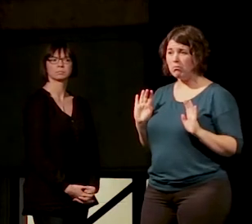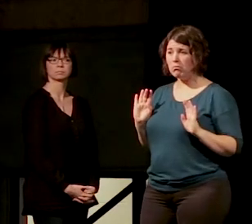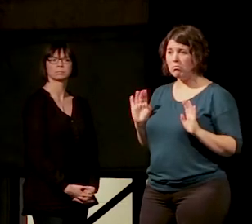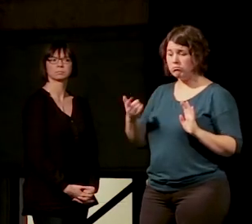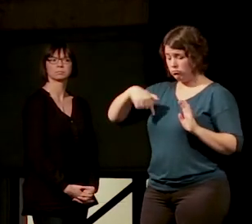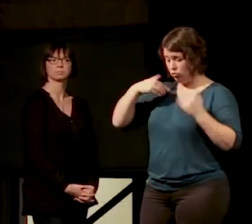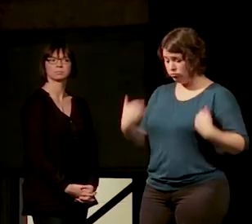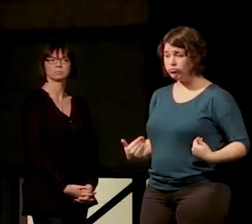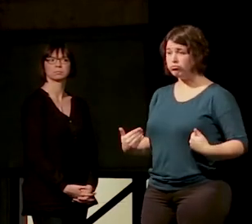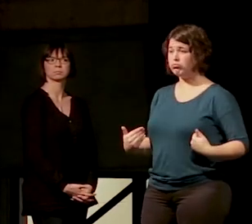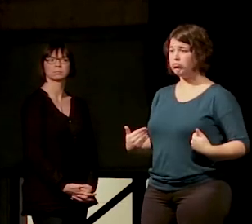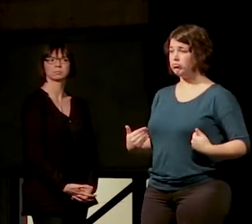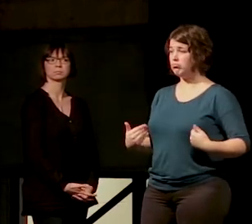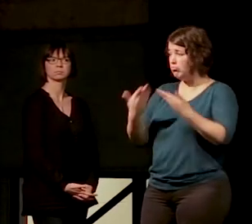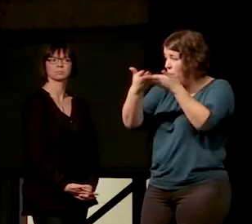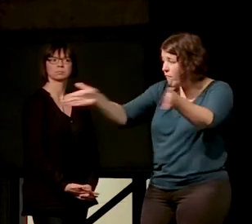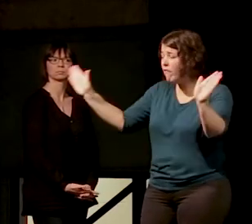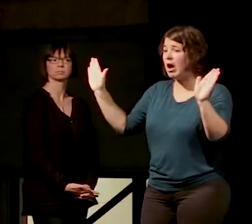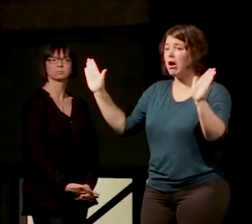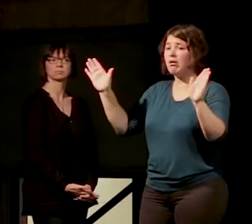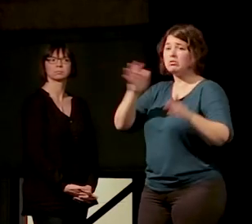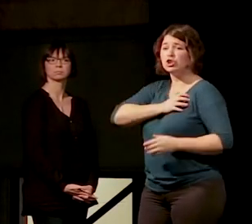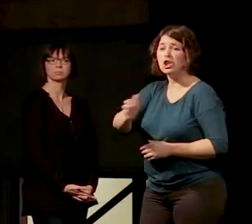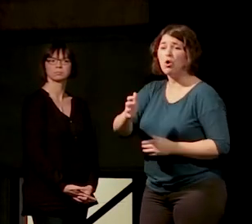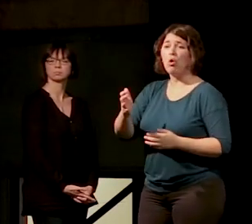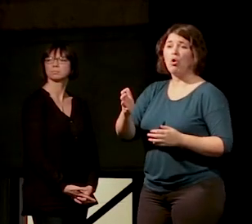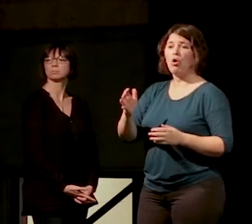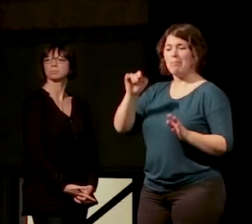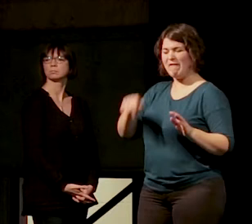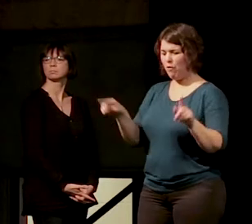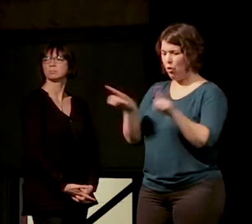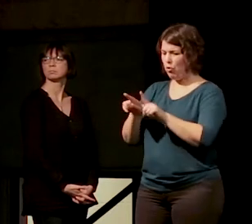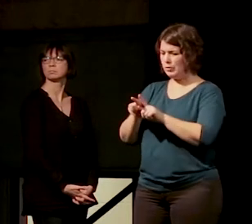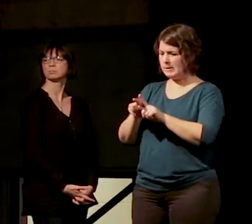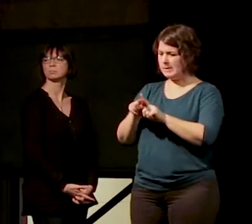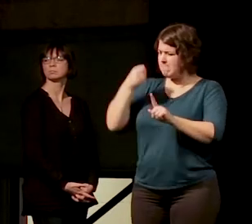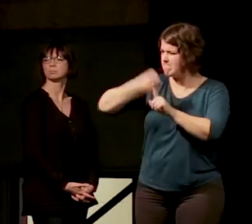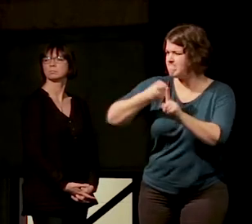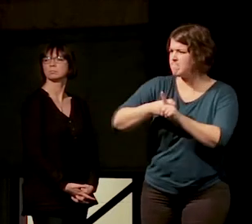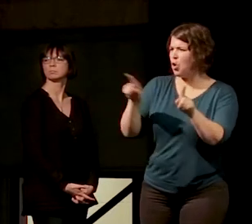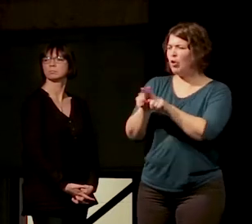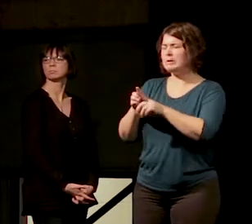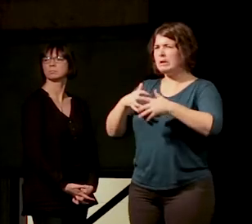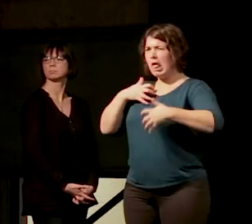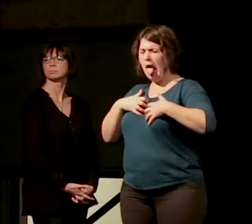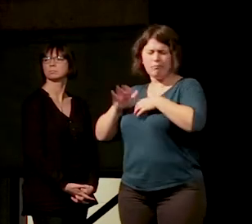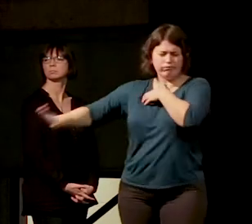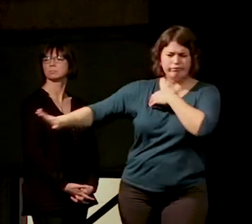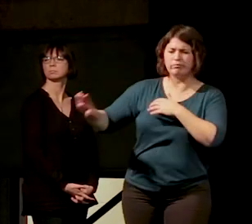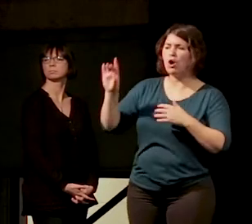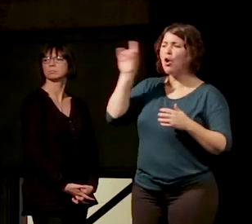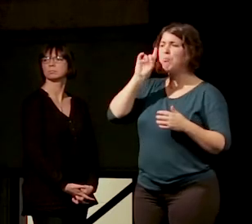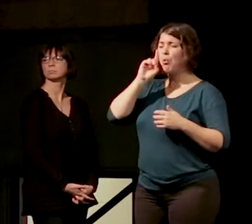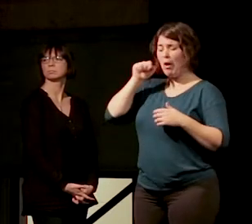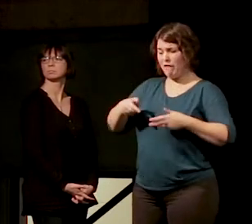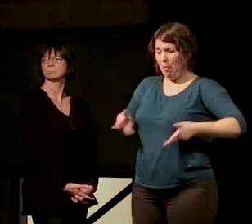que nous sommes, ouverts aux autres, généreux, mais soyons offensifs et rejetons le doute parce qu'il nous faut demeurer en